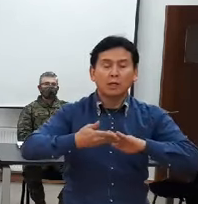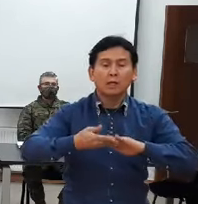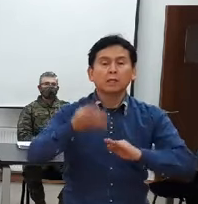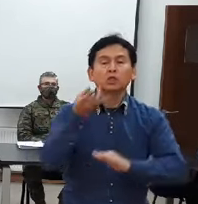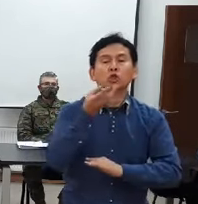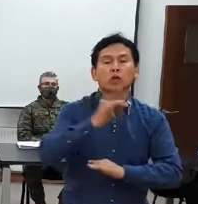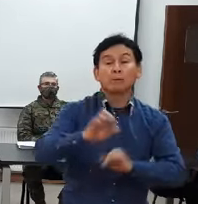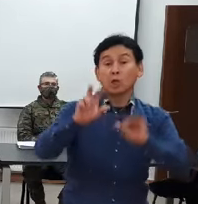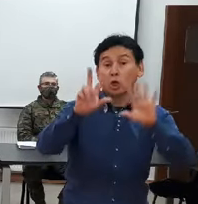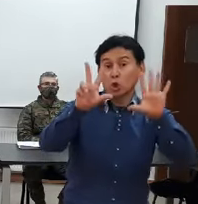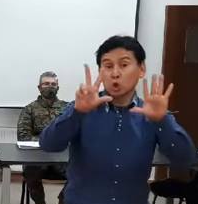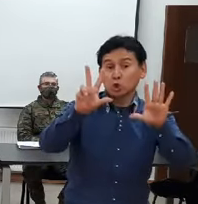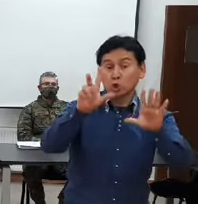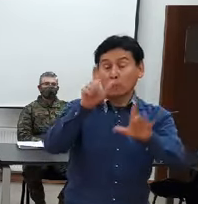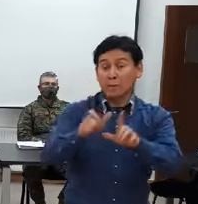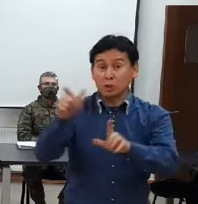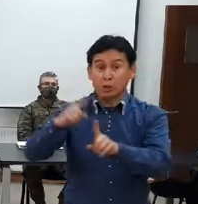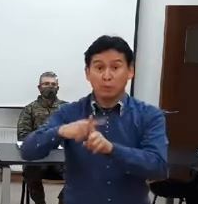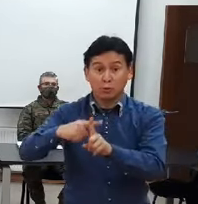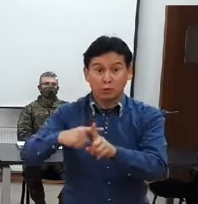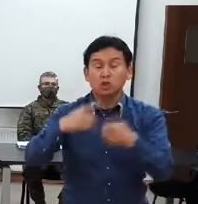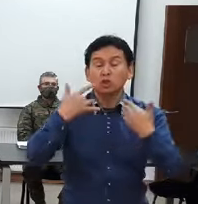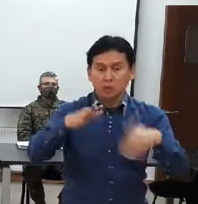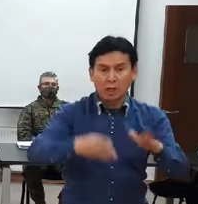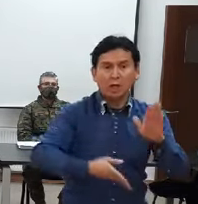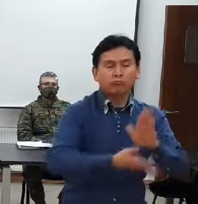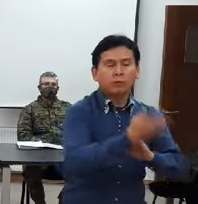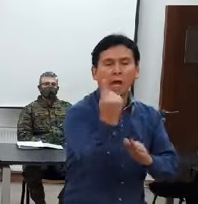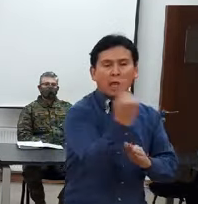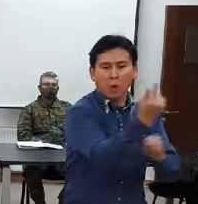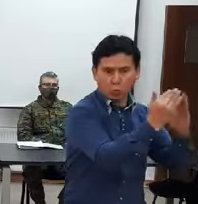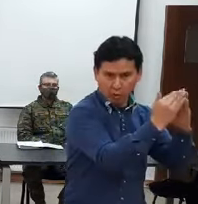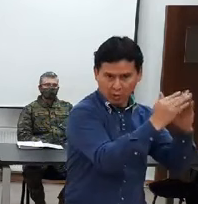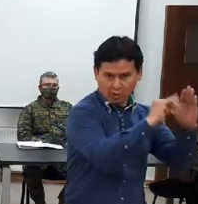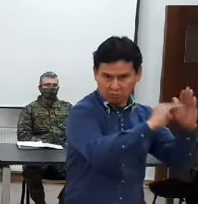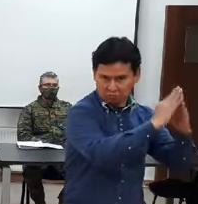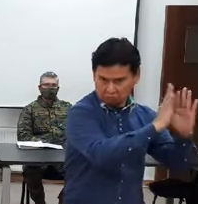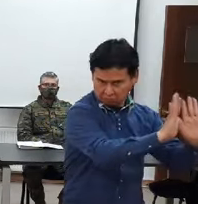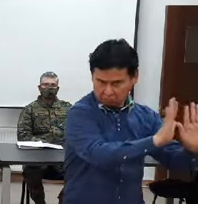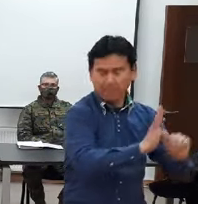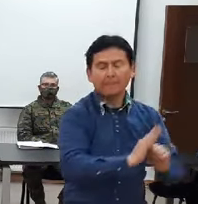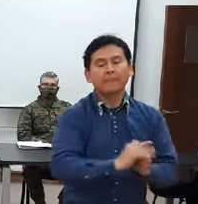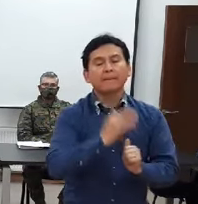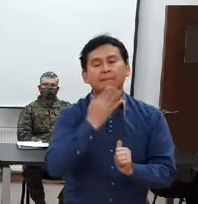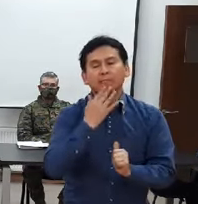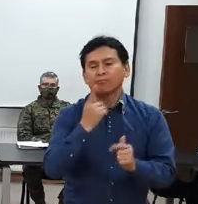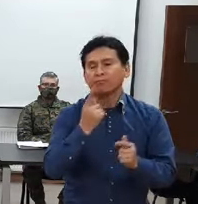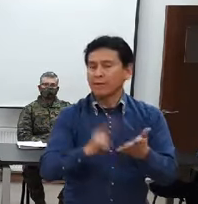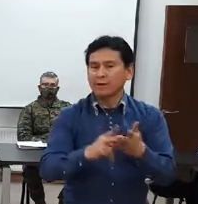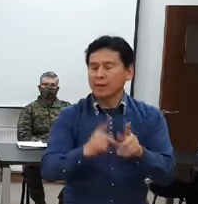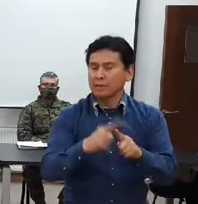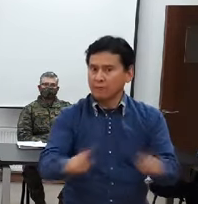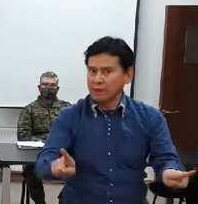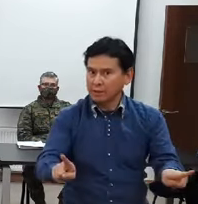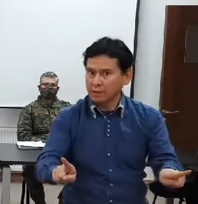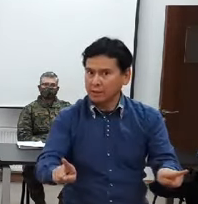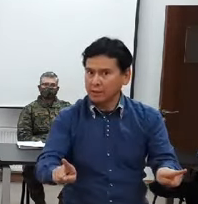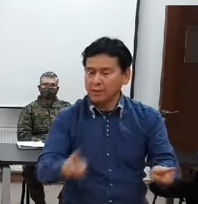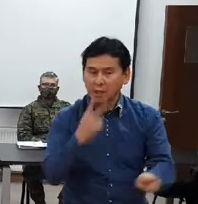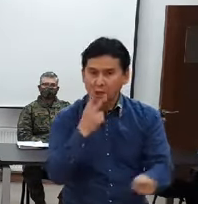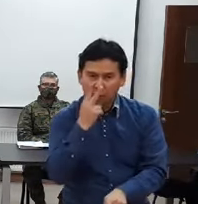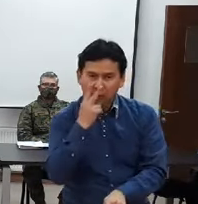mantenemos 8 casos positivos, todos ellos dados de alta, es una realidad que se contrasta absolutamente con lo que hemos